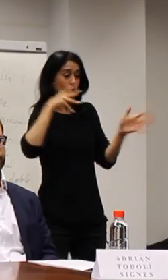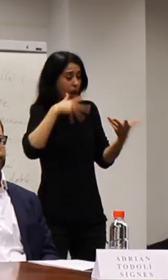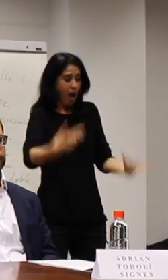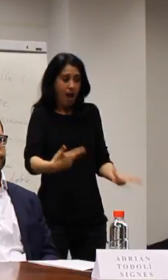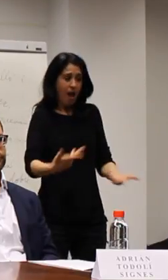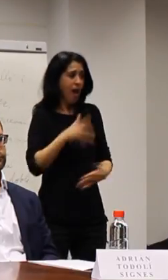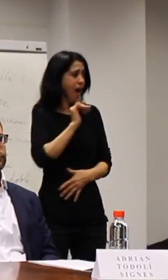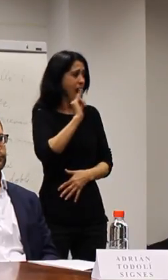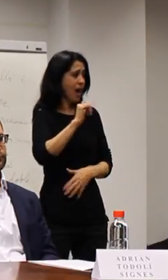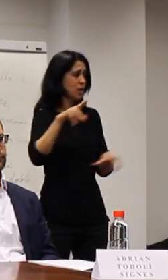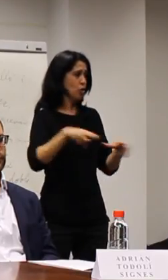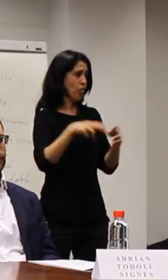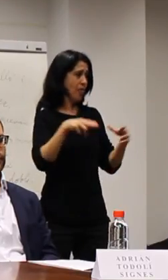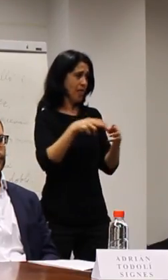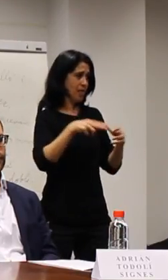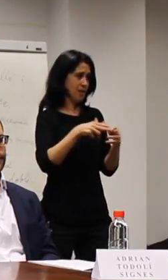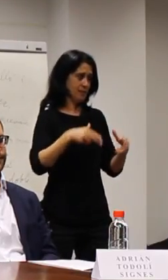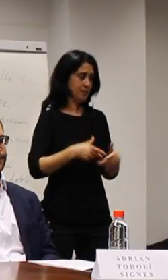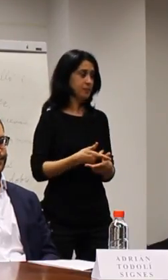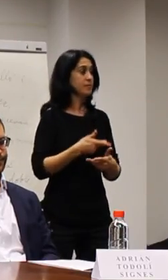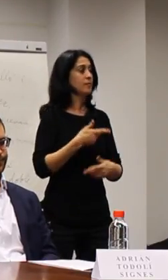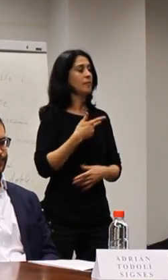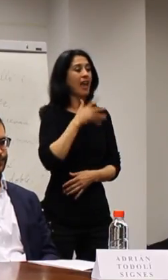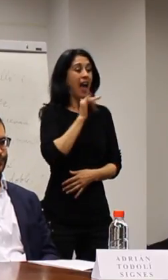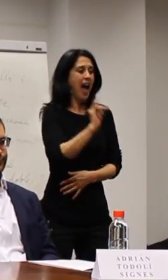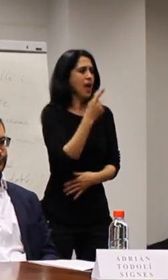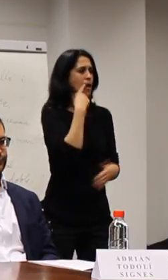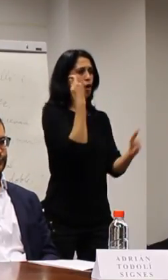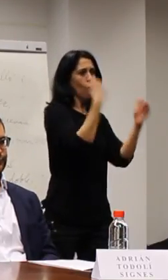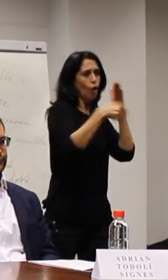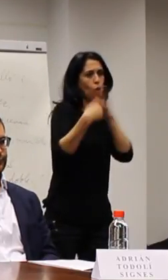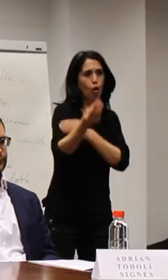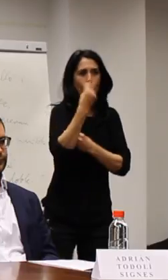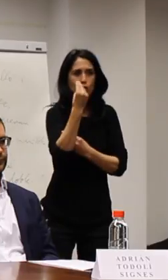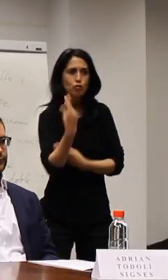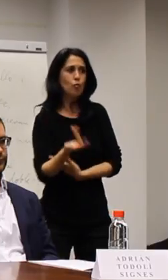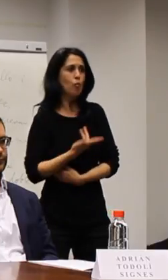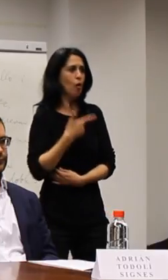que está presente en el consumo, que está presente